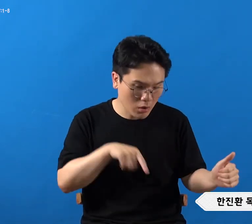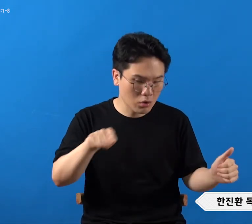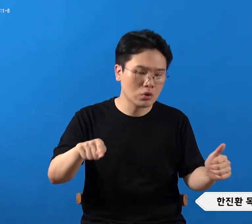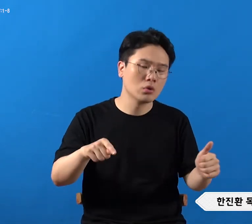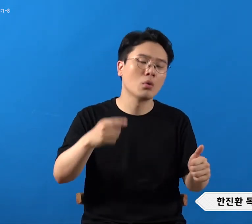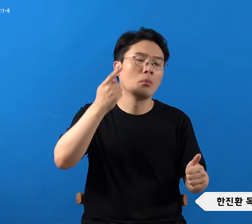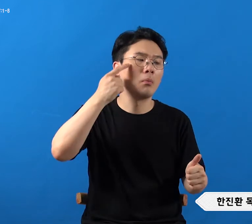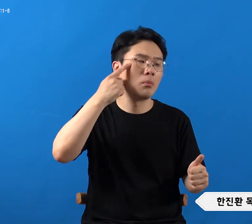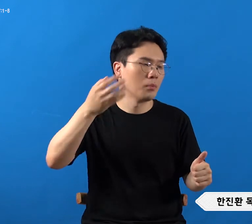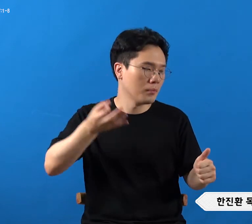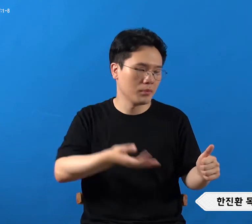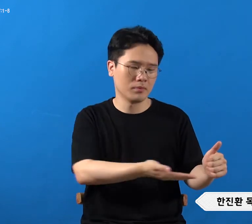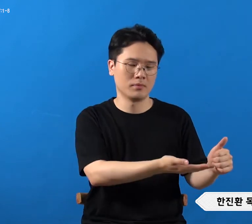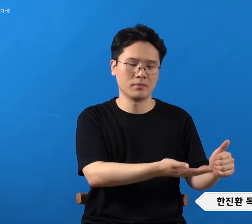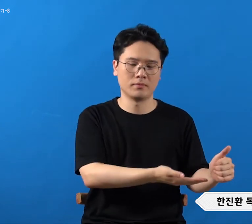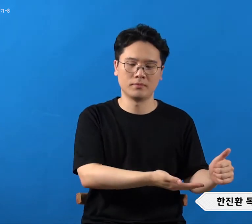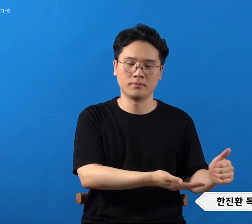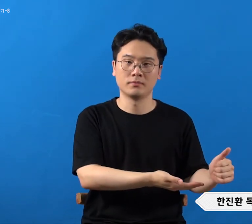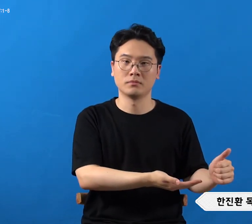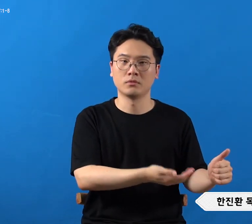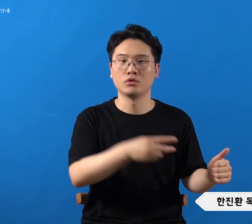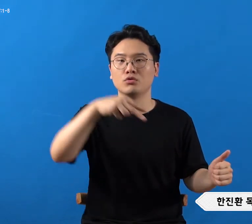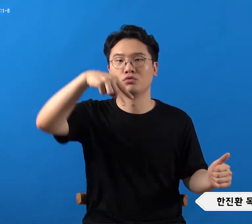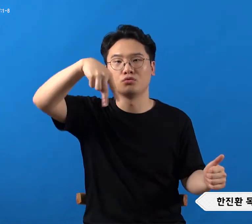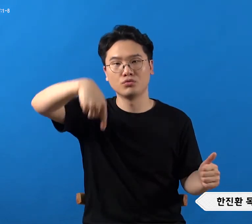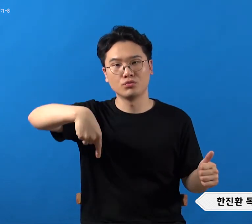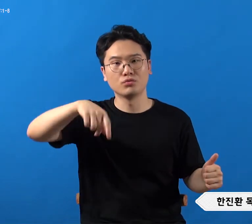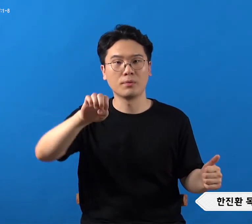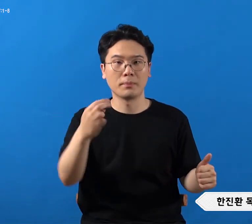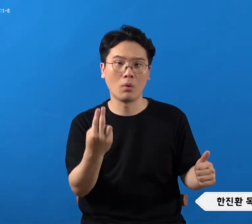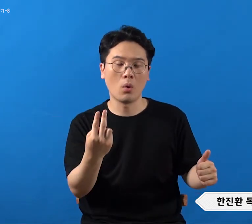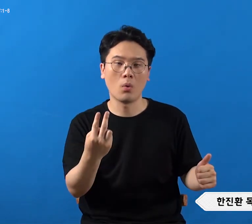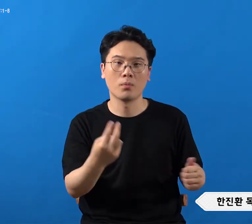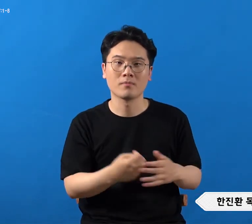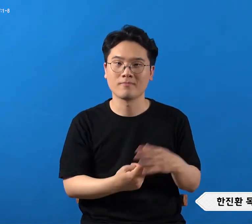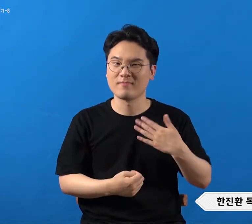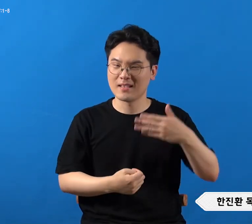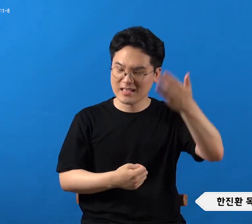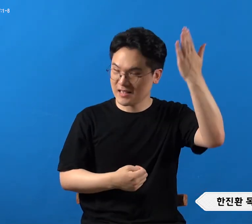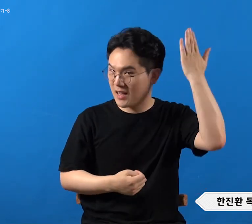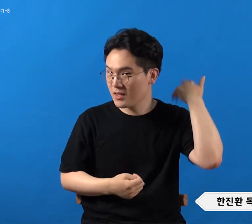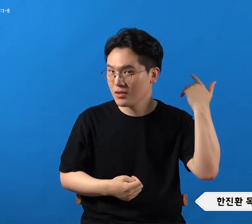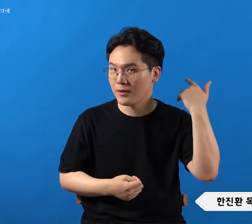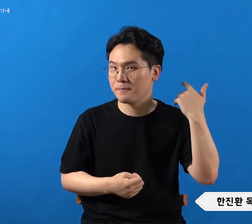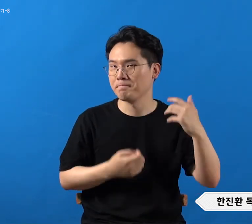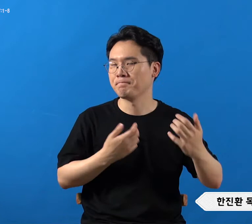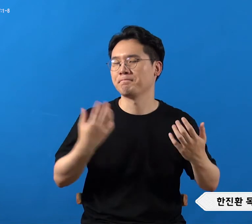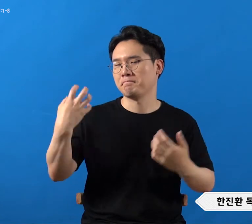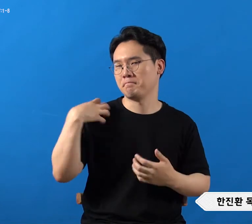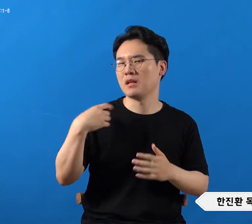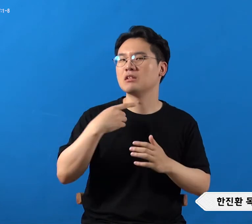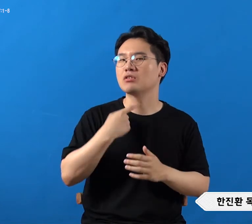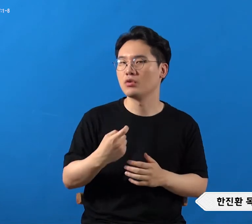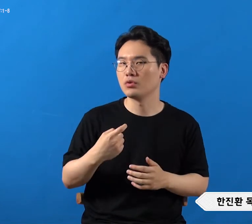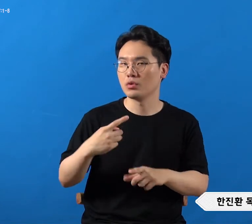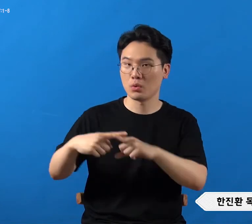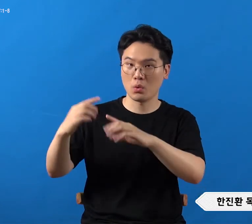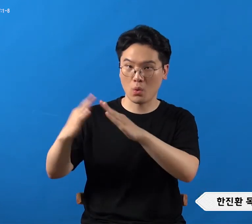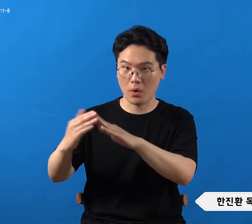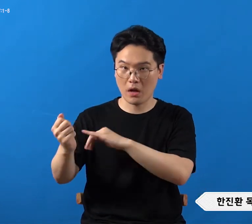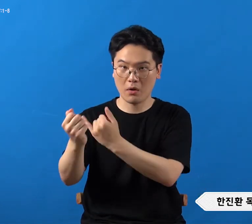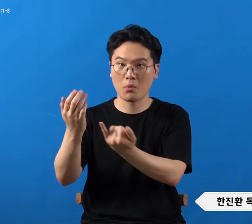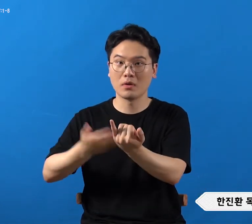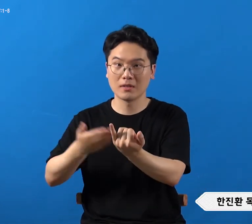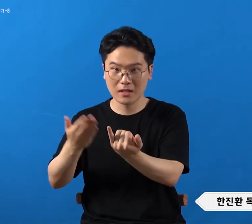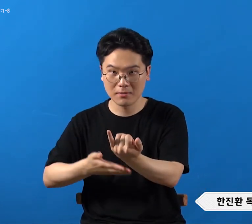수표입니다. 제가 이전에 심우했던 교회 권사님 한 분이 신학교가 어렵다는 소문을 듣고는